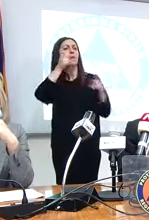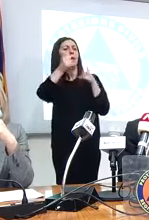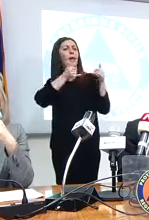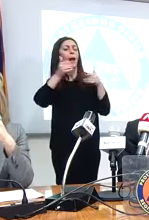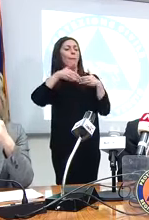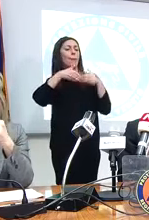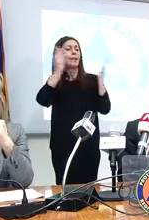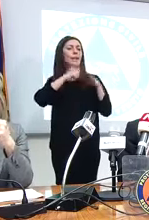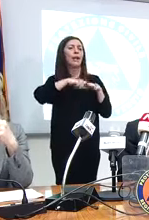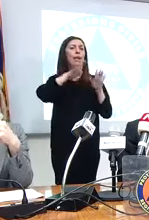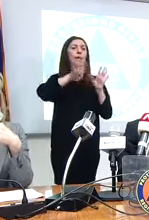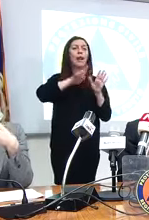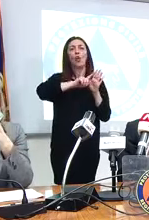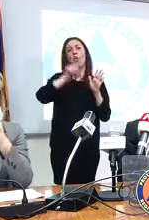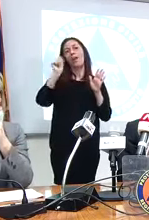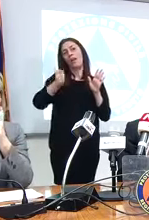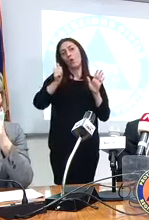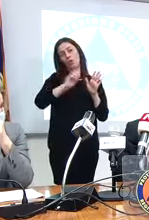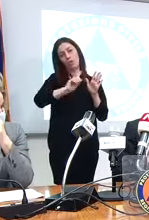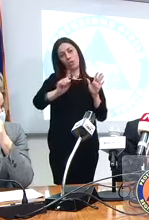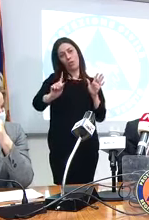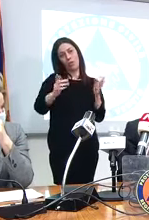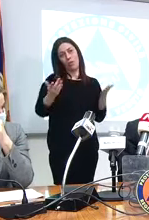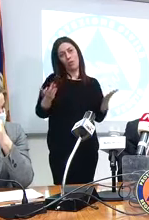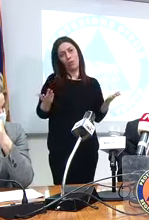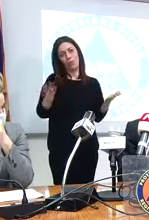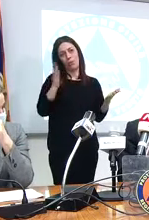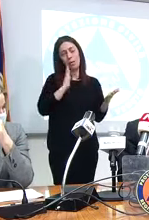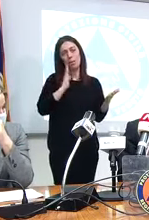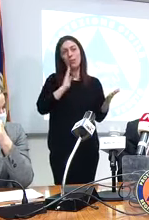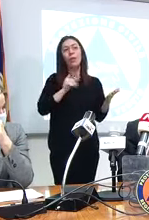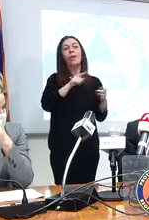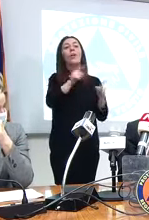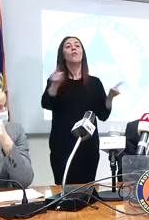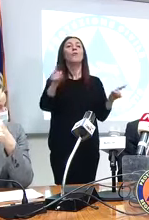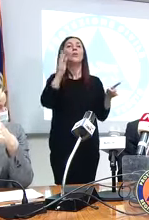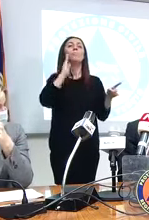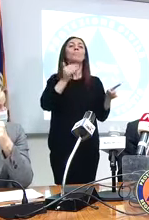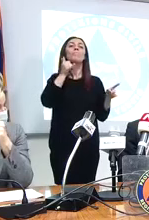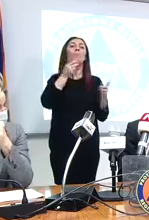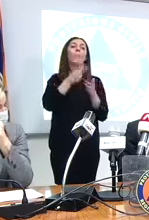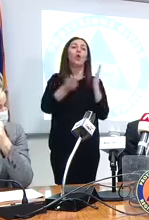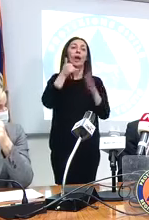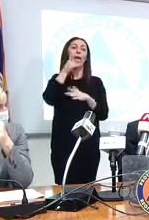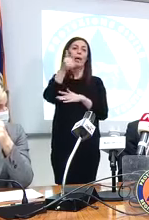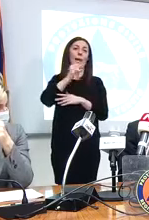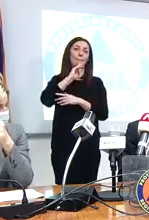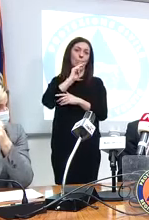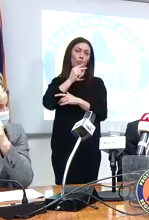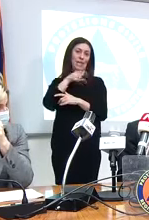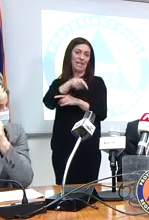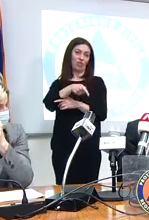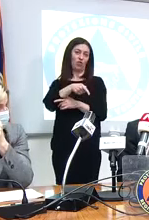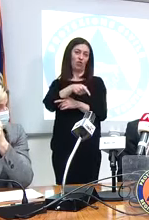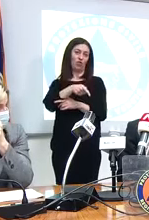diluizione nel corso della giornata delle chiamate. Chiamiamo il pomeriggio, che è più facile trovare magari la linea libera.